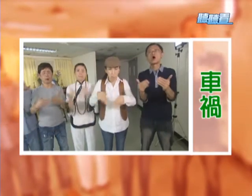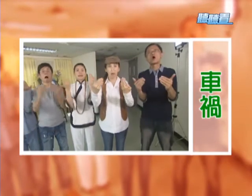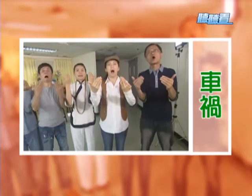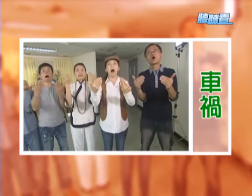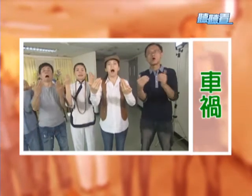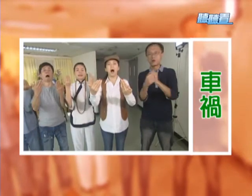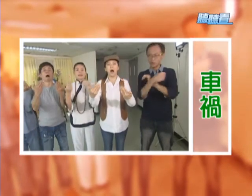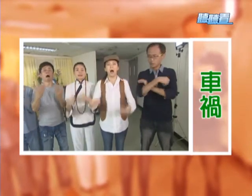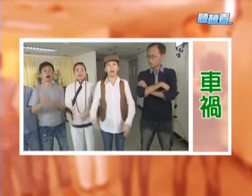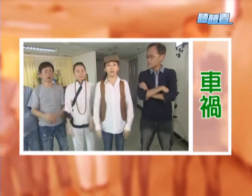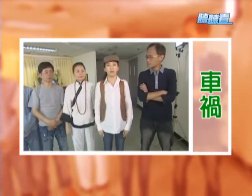车祸，